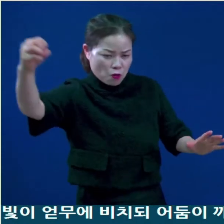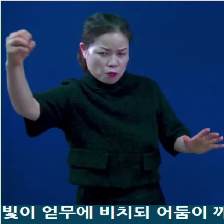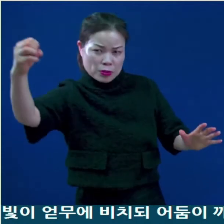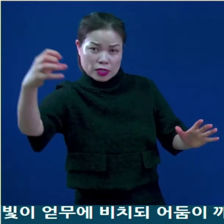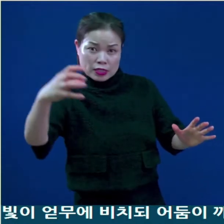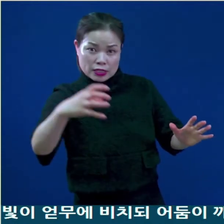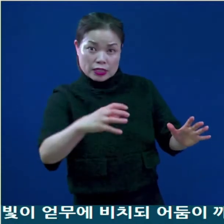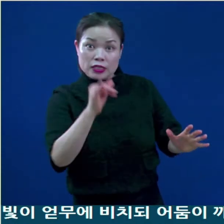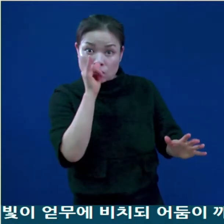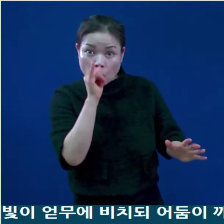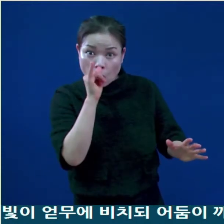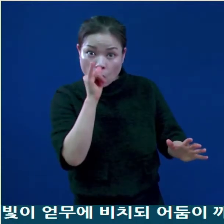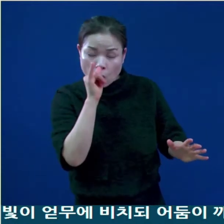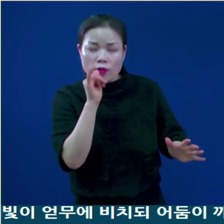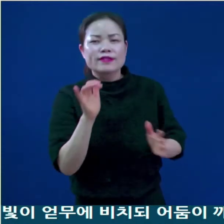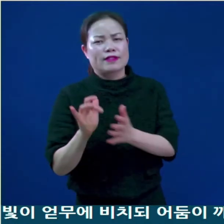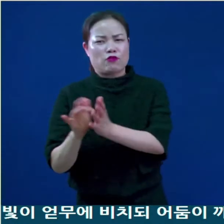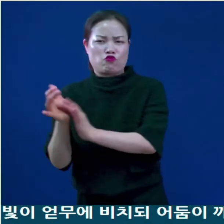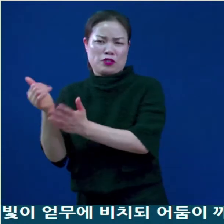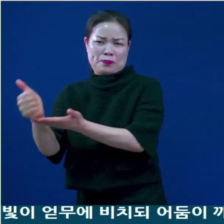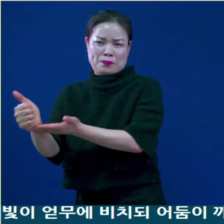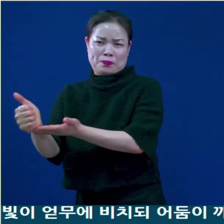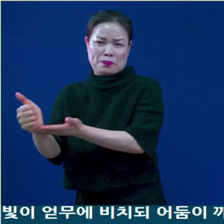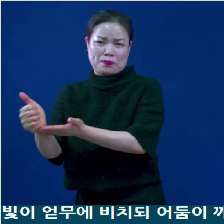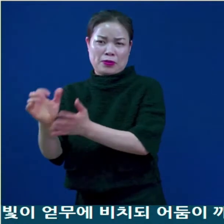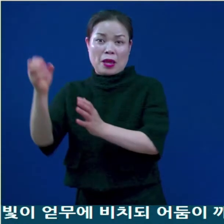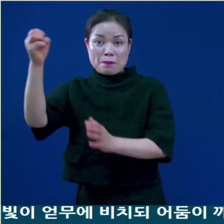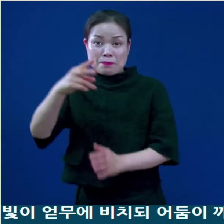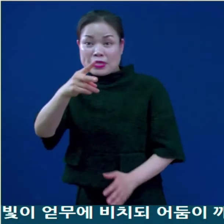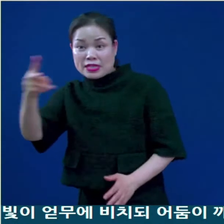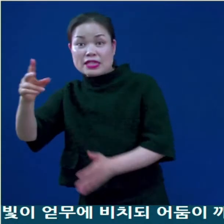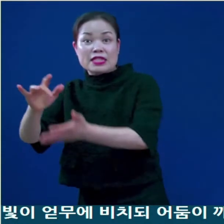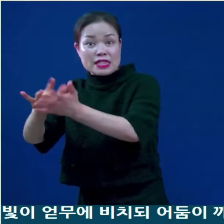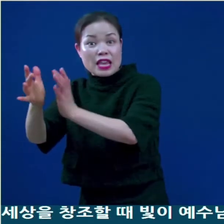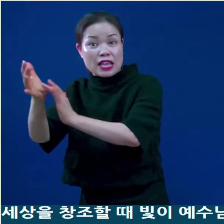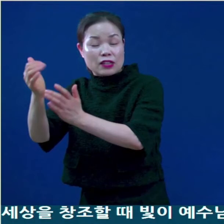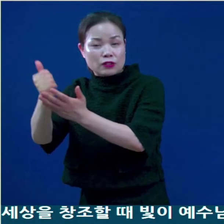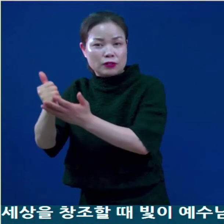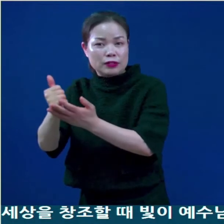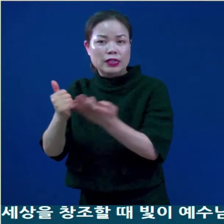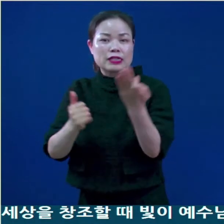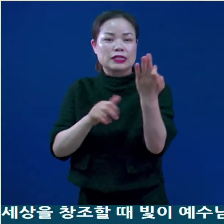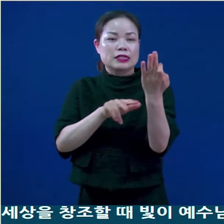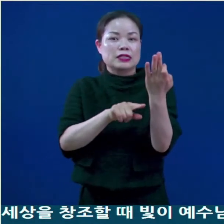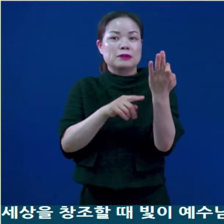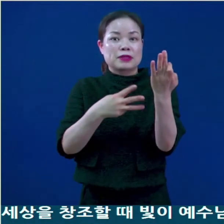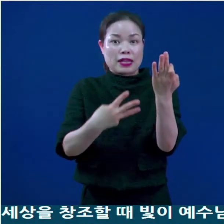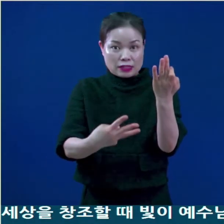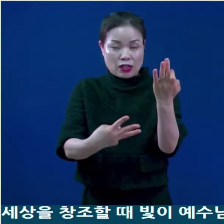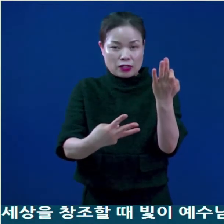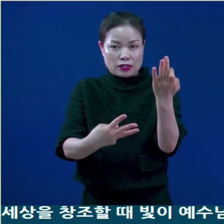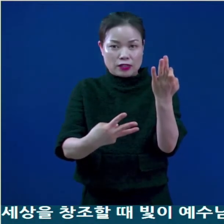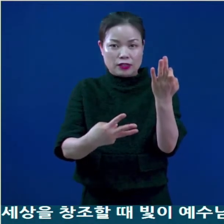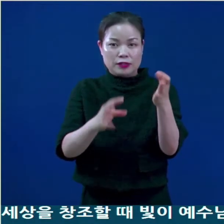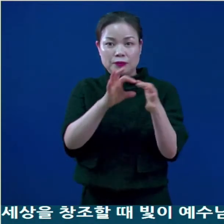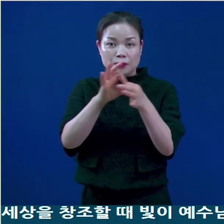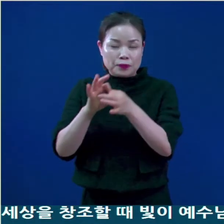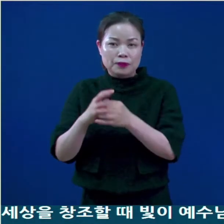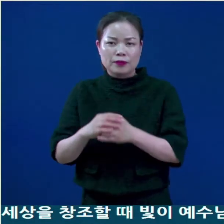비추는 빛이 있었나니 예수님인 거예요. 자, 이것이 어떻게 가는지 14절, 유명한 14절